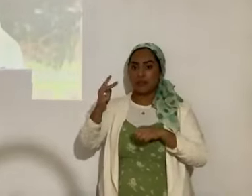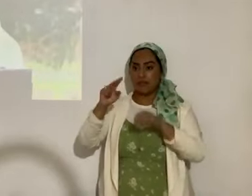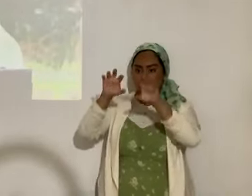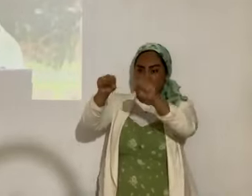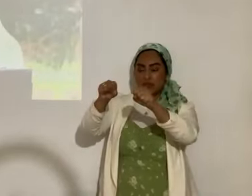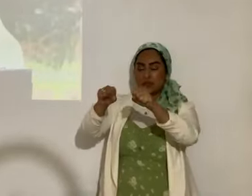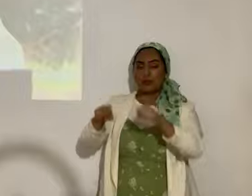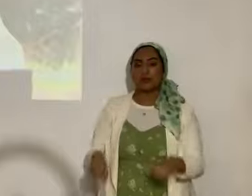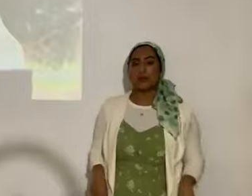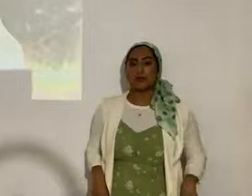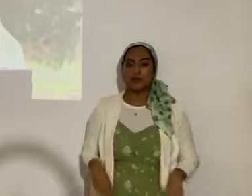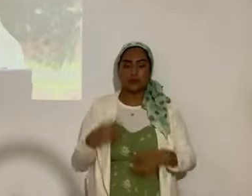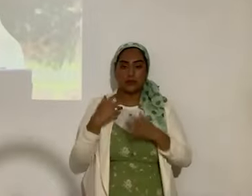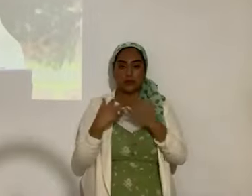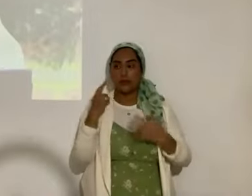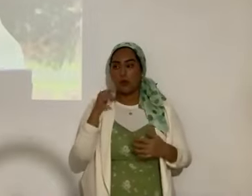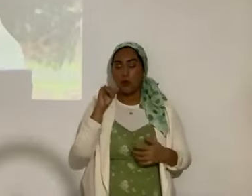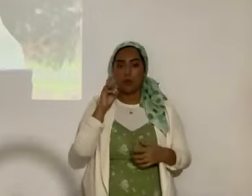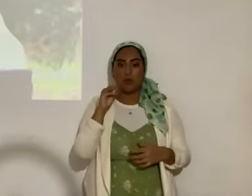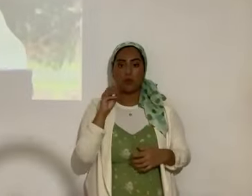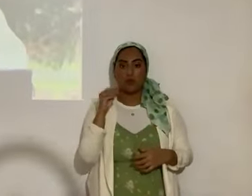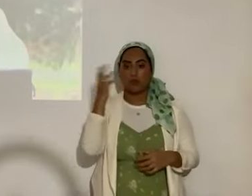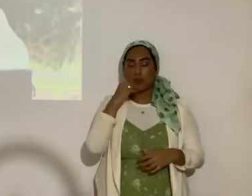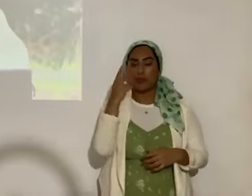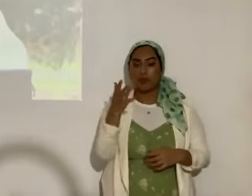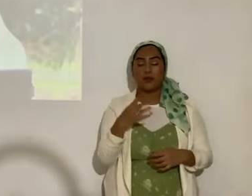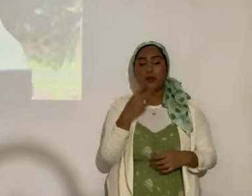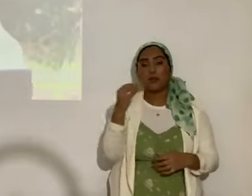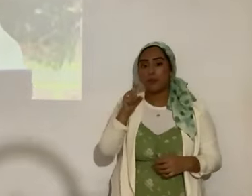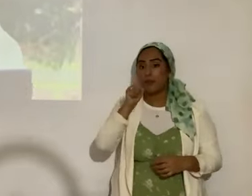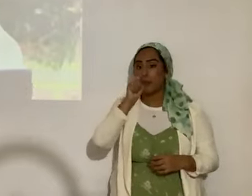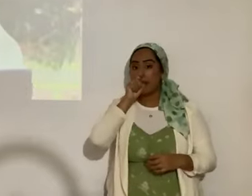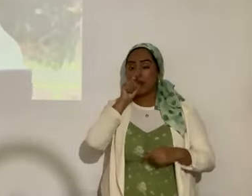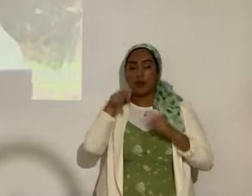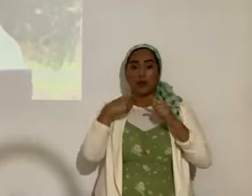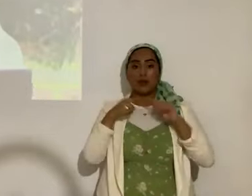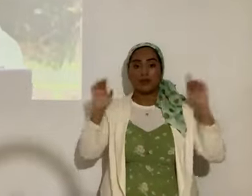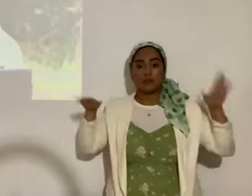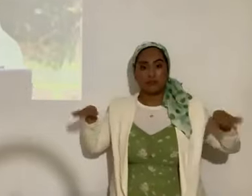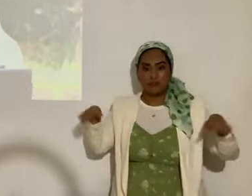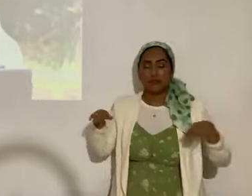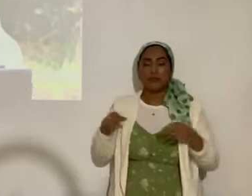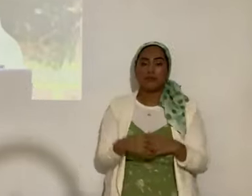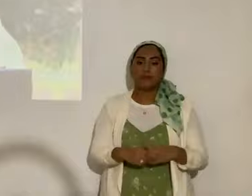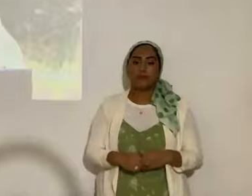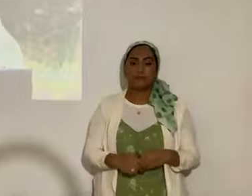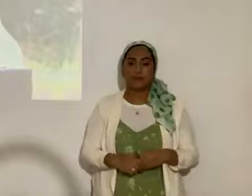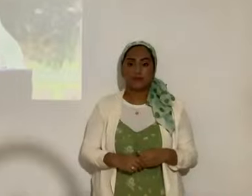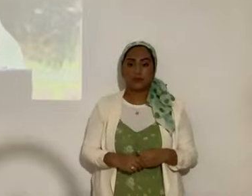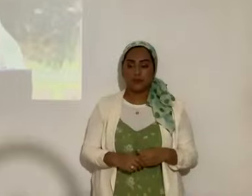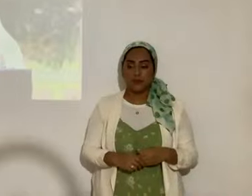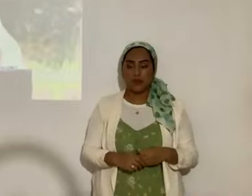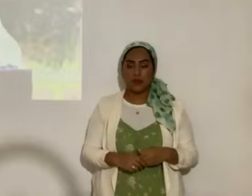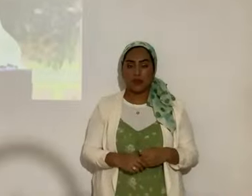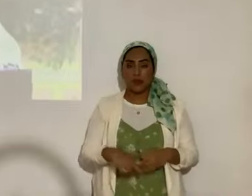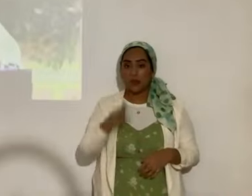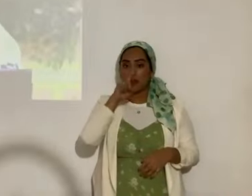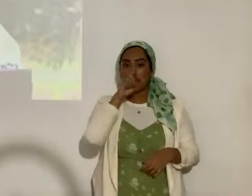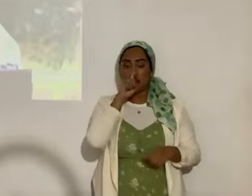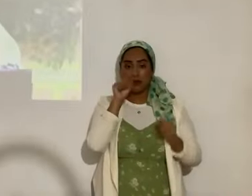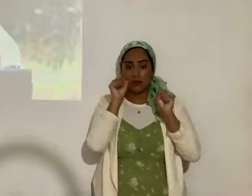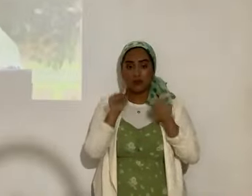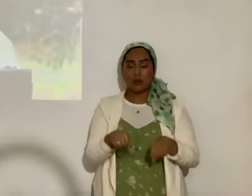es algo tan tan asombroso tan hermoso y las águilas en pleno vuelo Perdón hermanos las